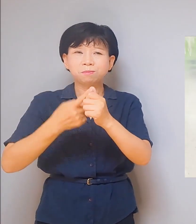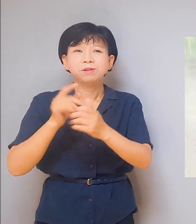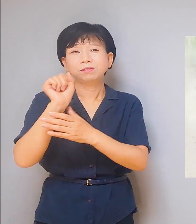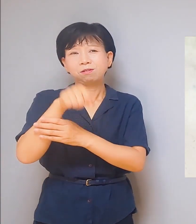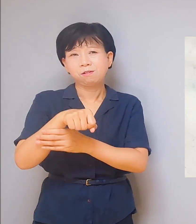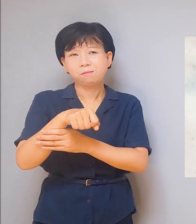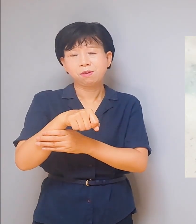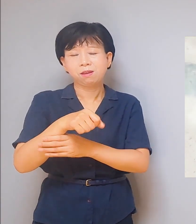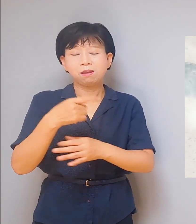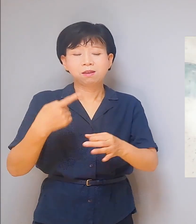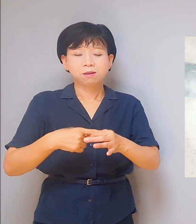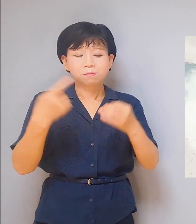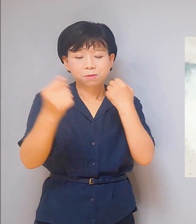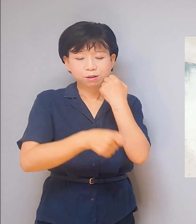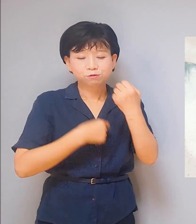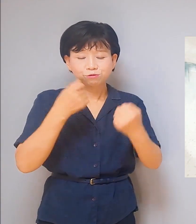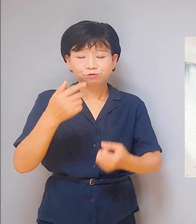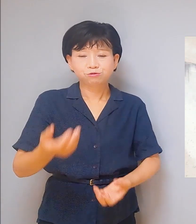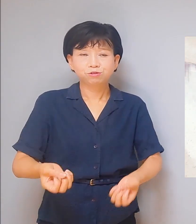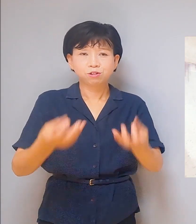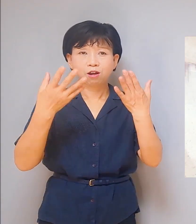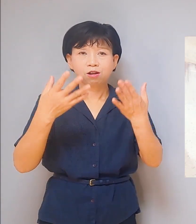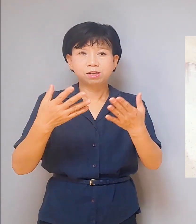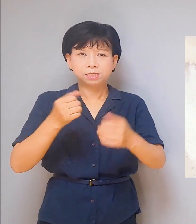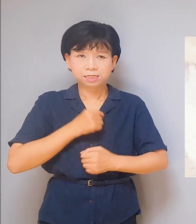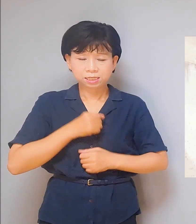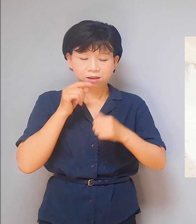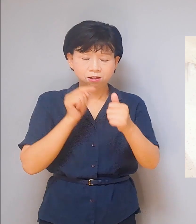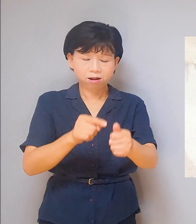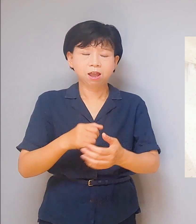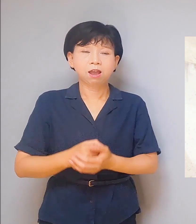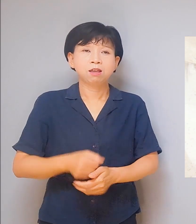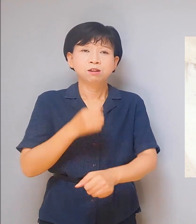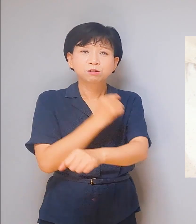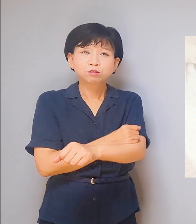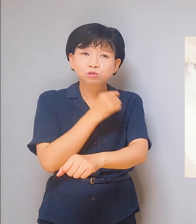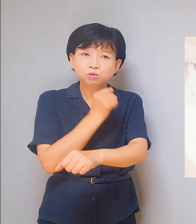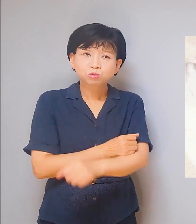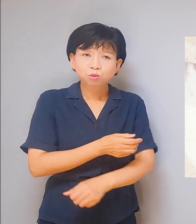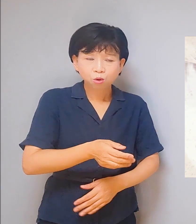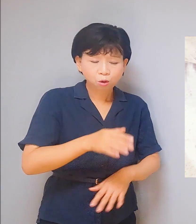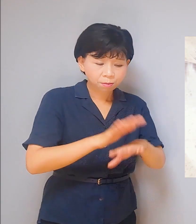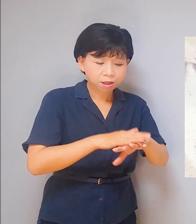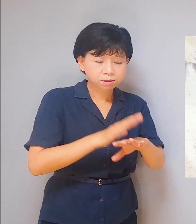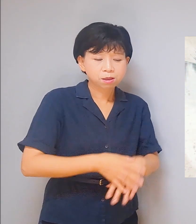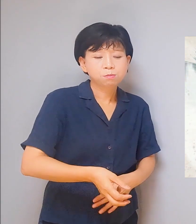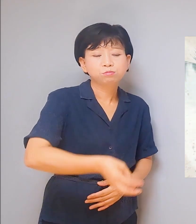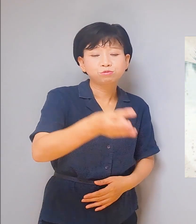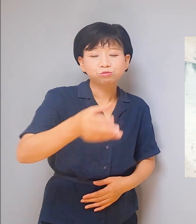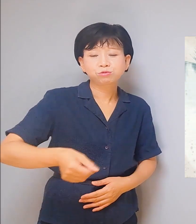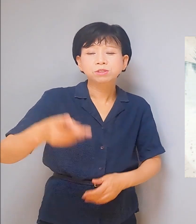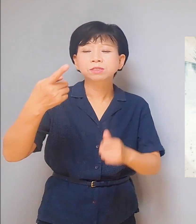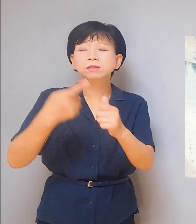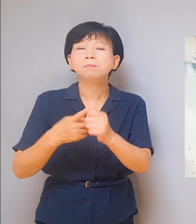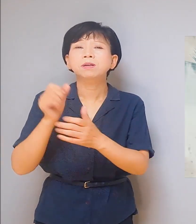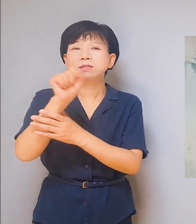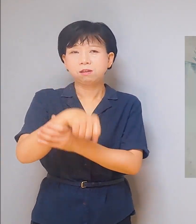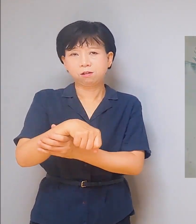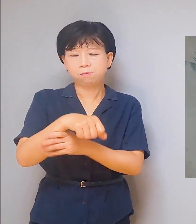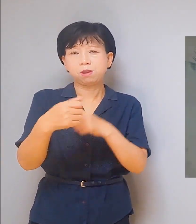맥주절을 지키라. 이는 내가 수고하여 밭에 뿌린 것의 첫 열매를 거둠이니라. 아멘.